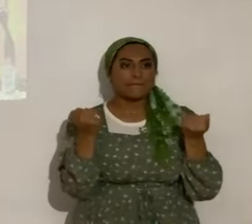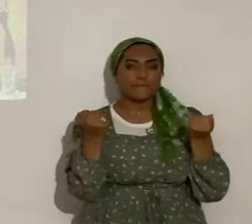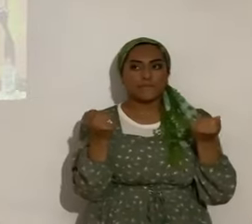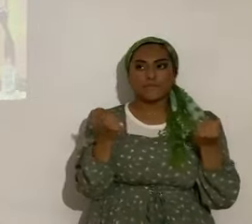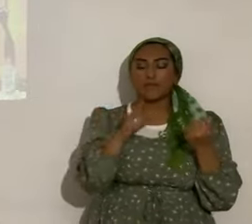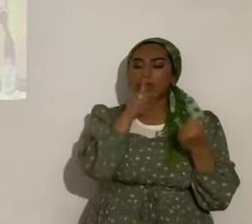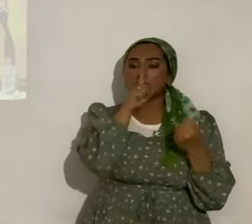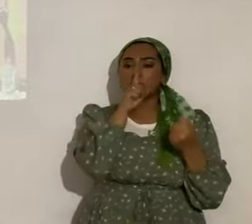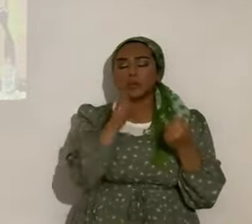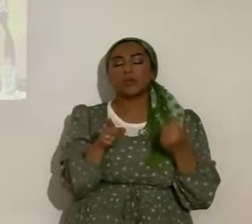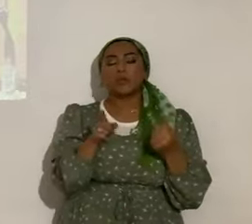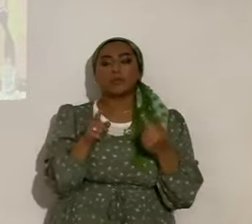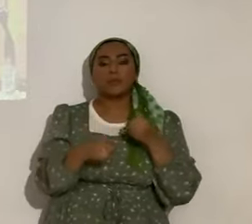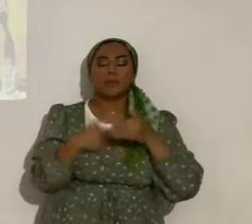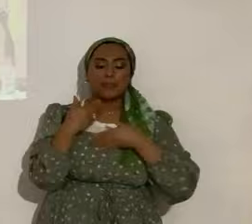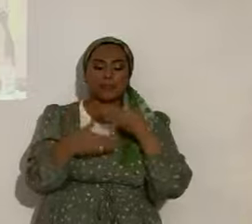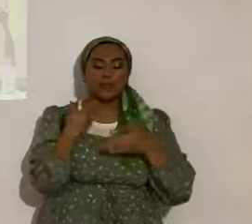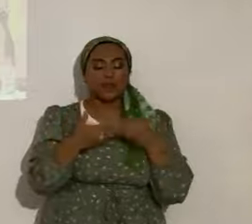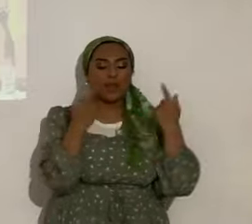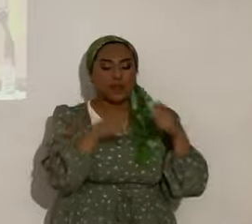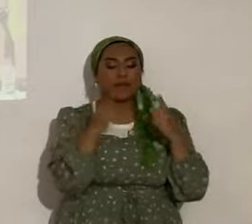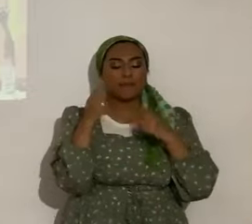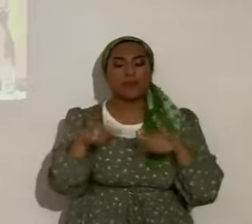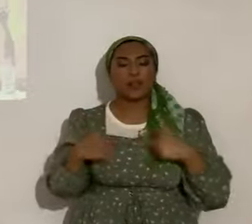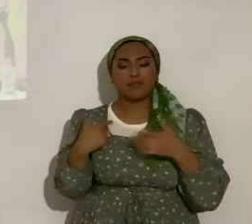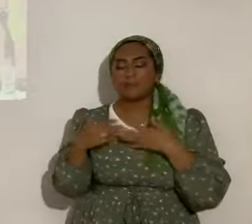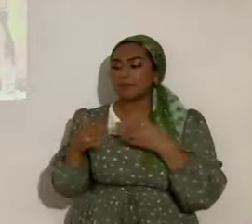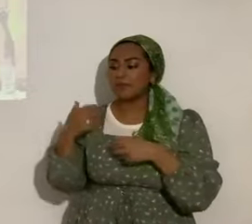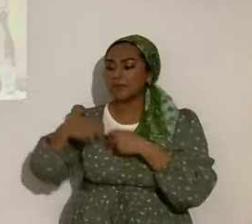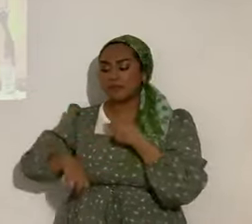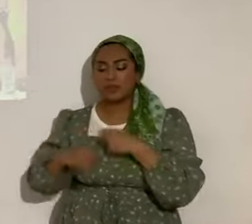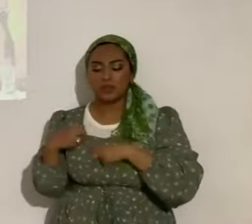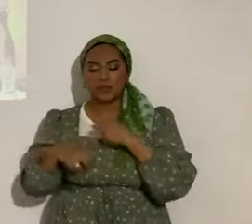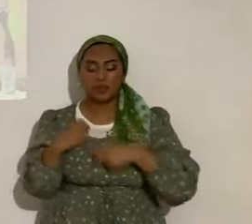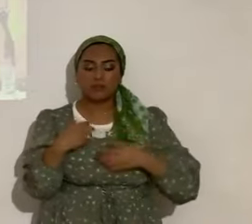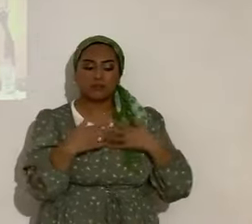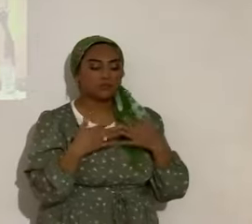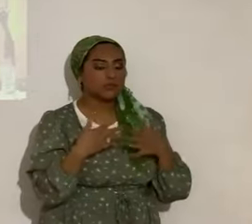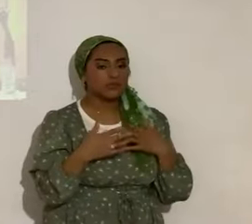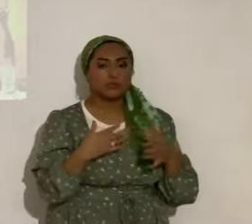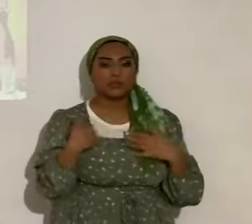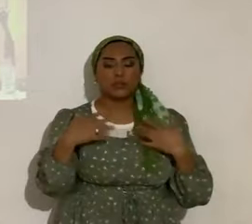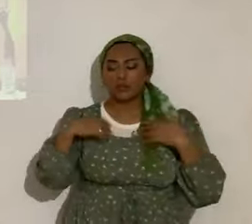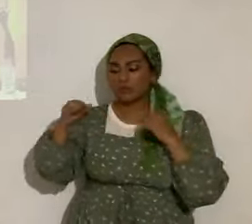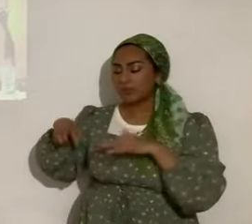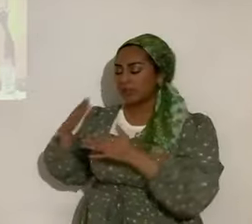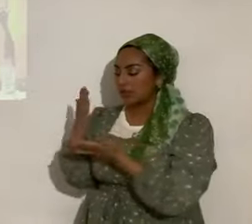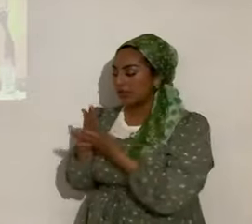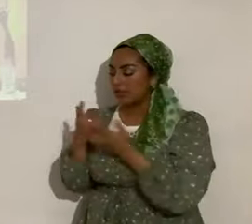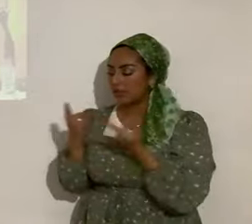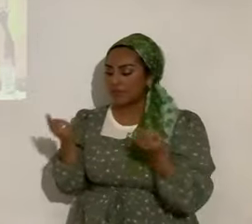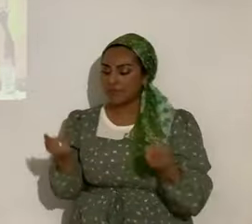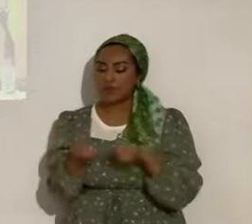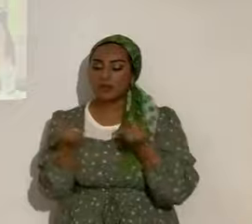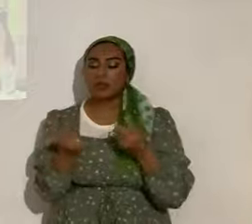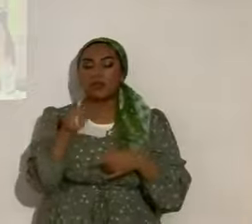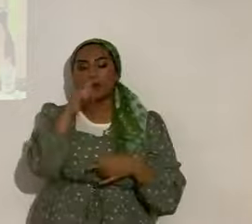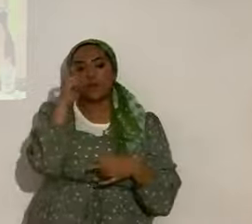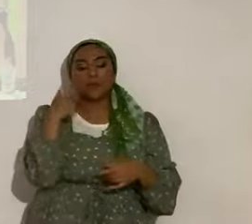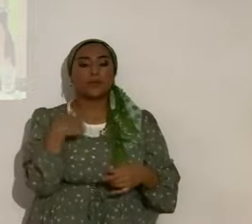las realidades que se van presentando en la vida, cueste lo que cueste, los problemas, las dificultades, dejar de pecar, lógico,